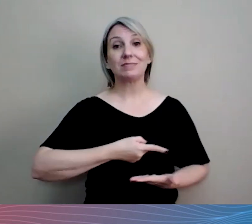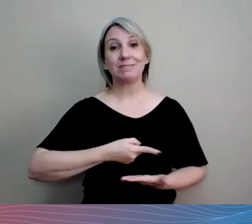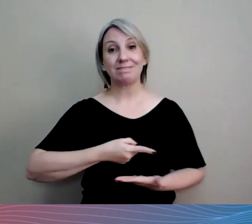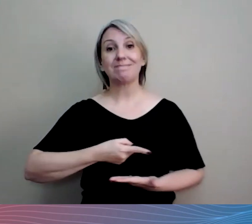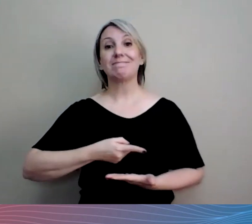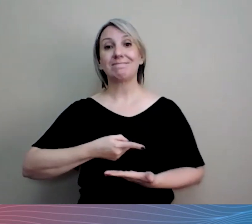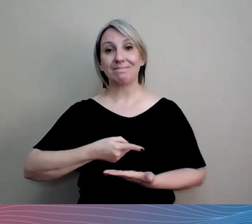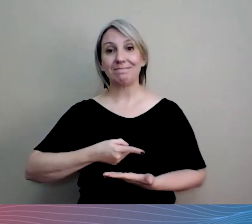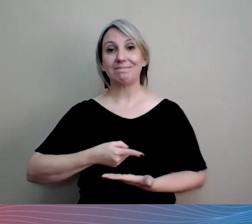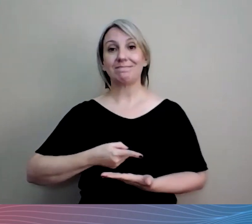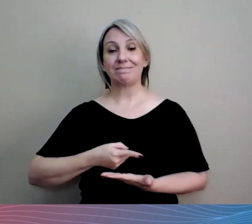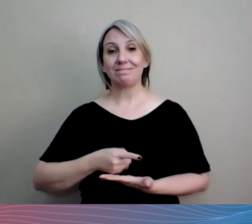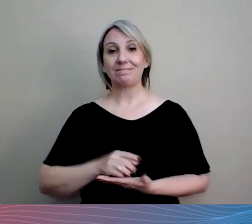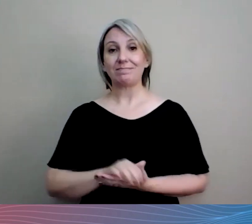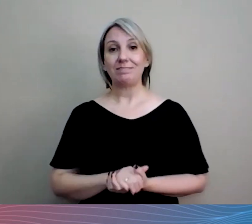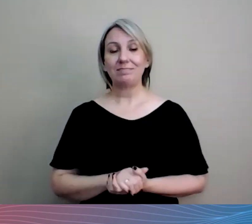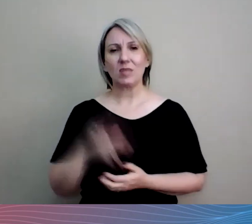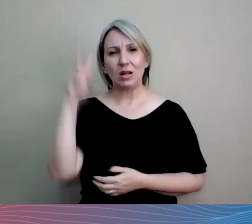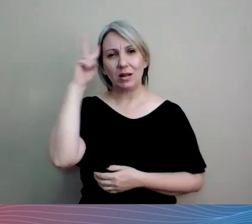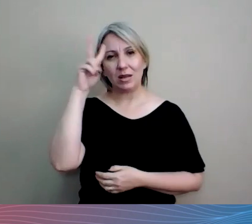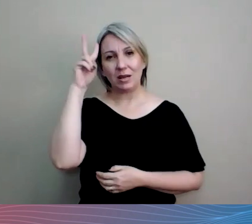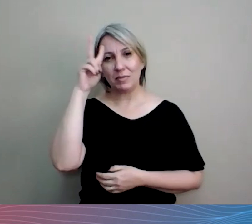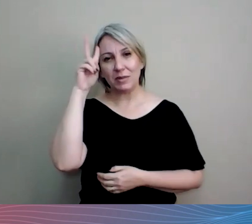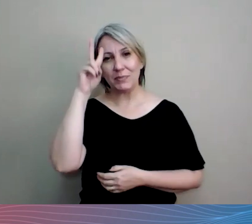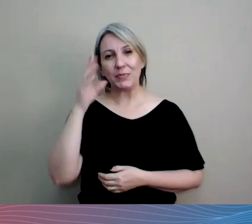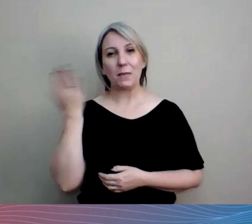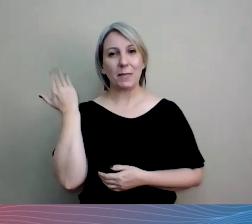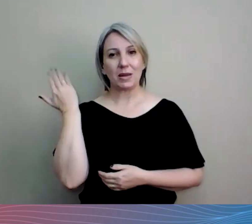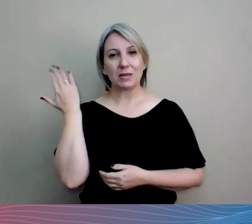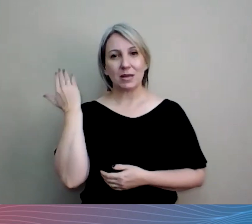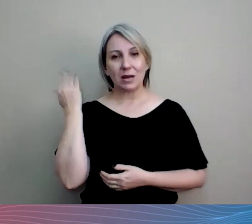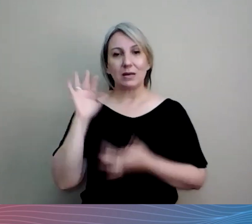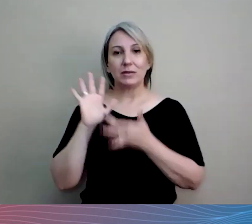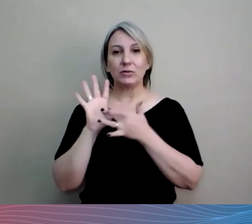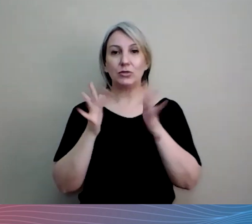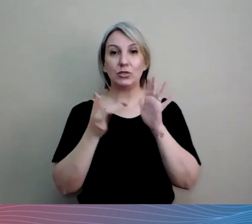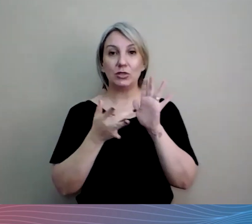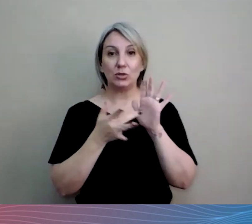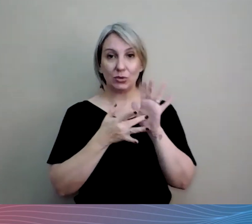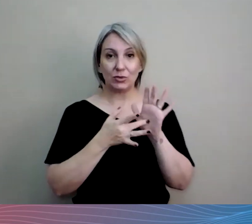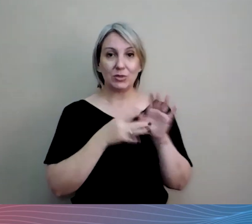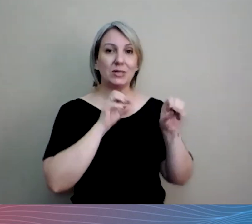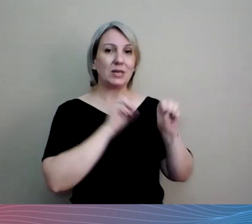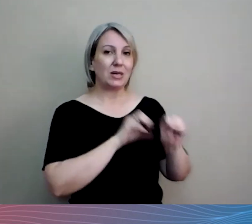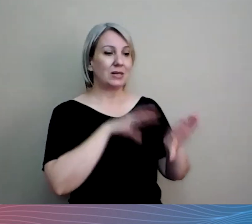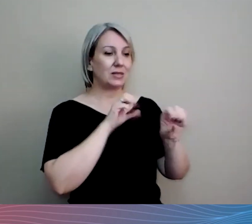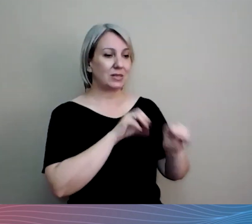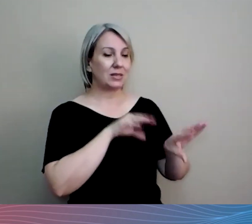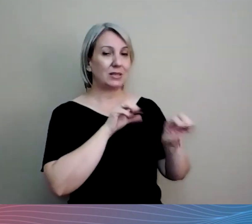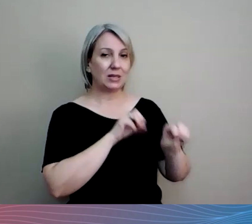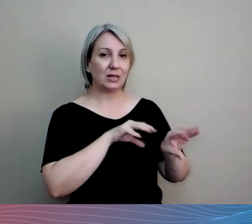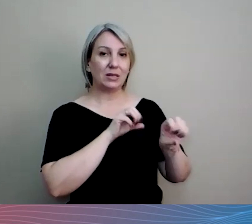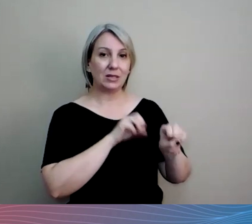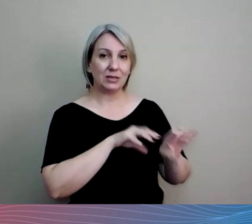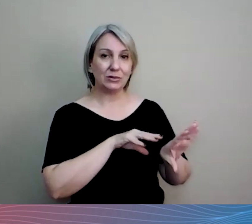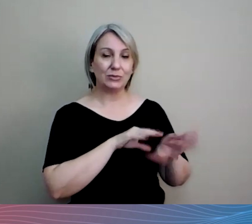Vocês se lembram quando Jesus estava ali, né, ensinando? De repente alguém disse: Senhor, a sua mãe está aí fora,